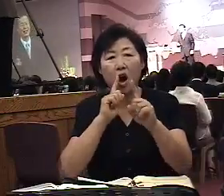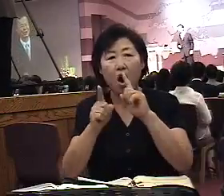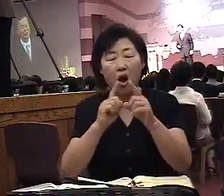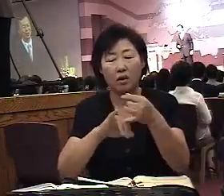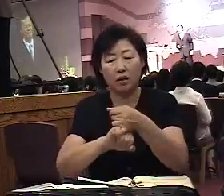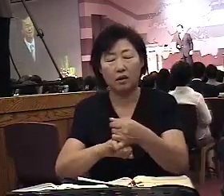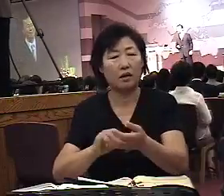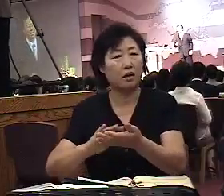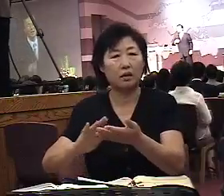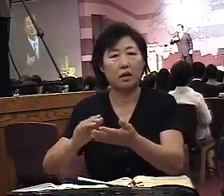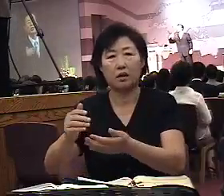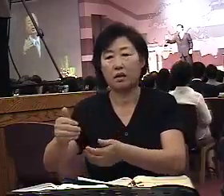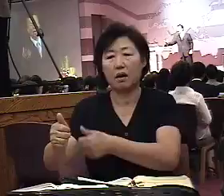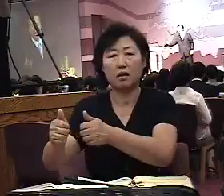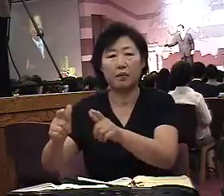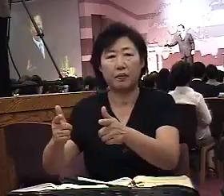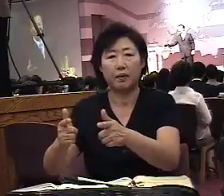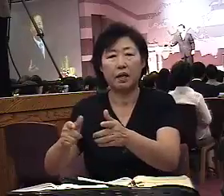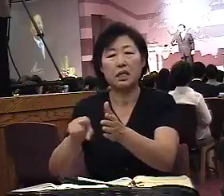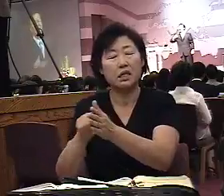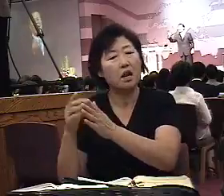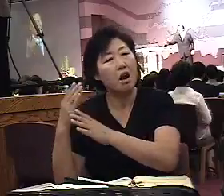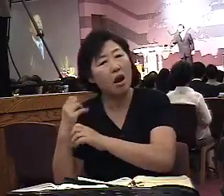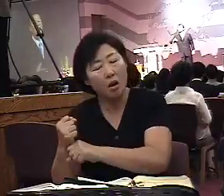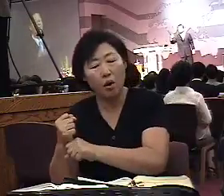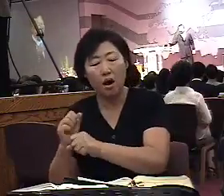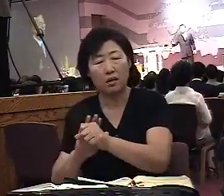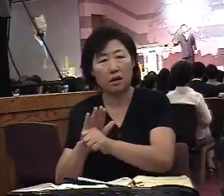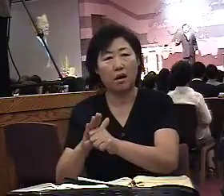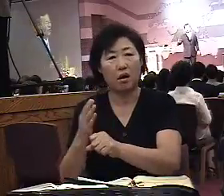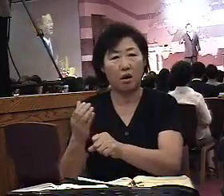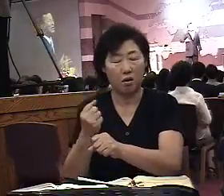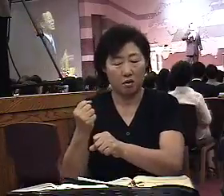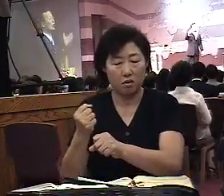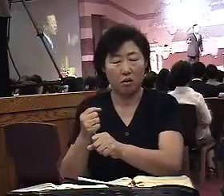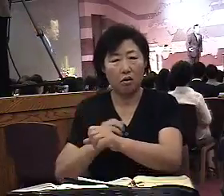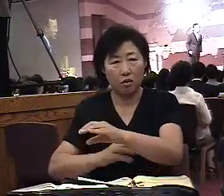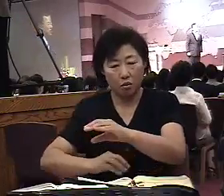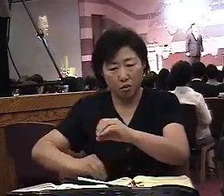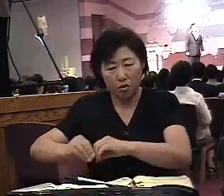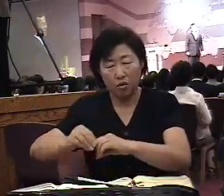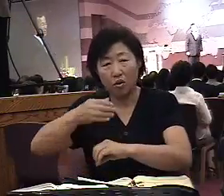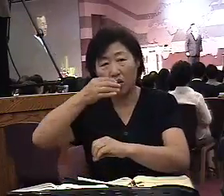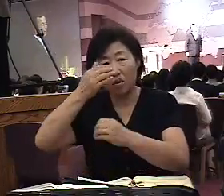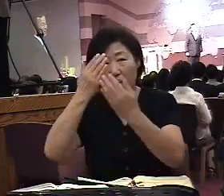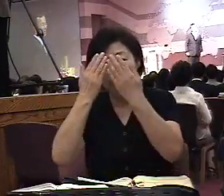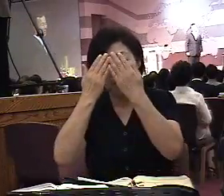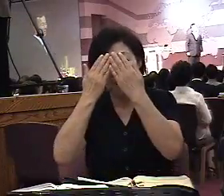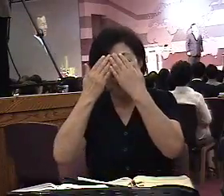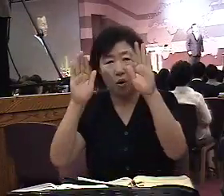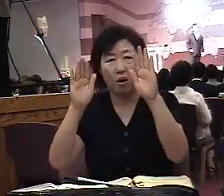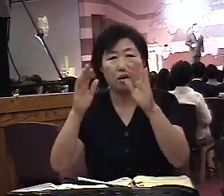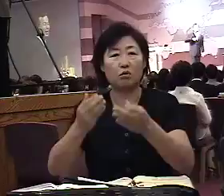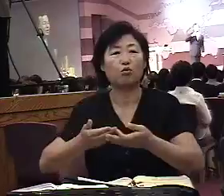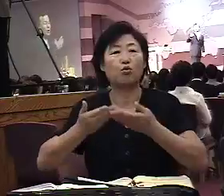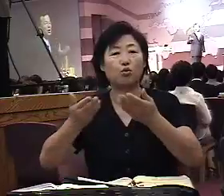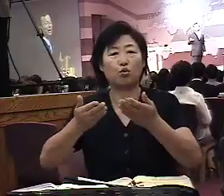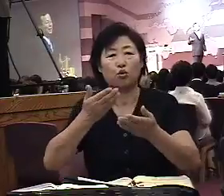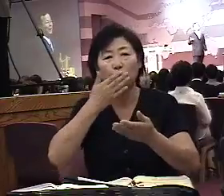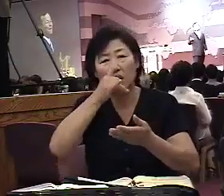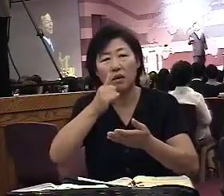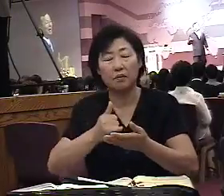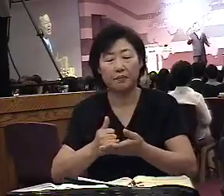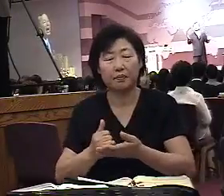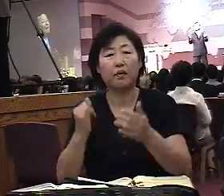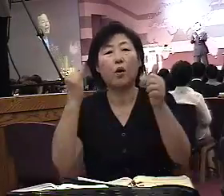계산이 따르지 않죠. 신뢰와 사랑을 비롯하여 거저주시는 것입니다. 우리가 결혼을